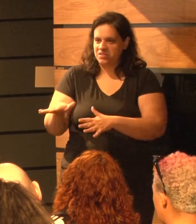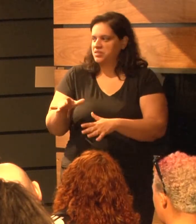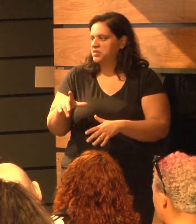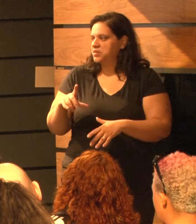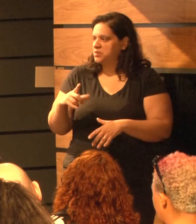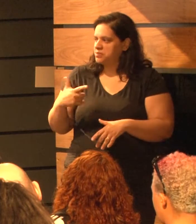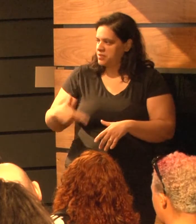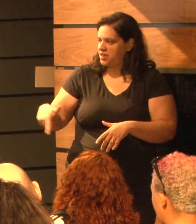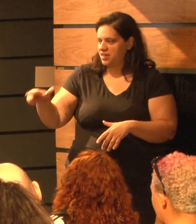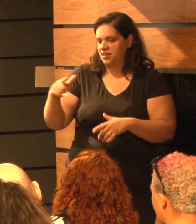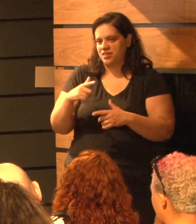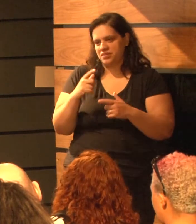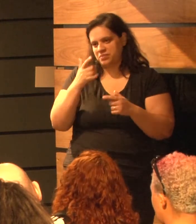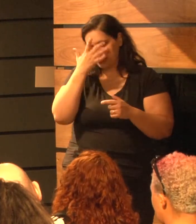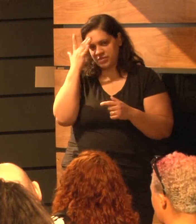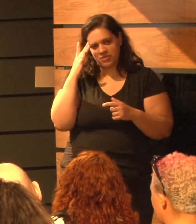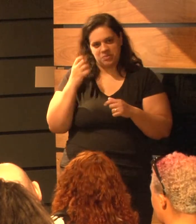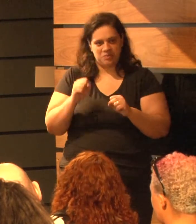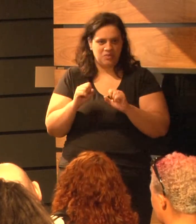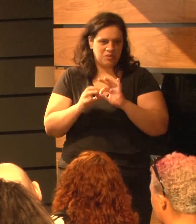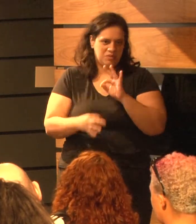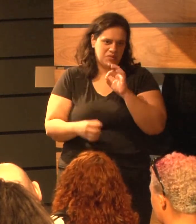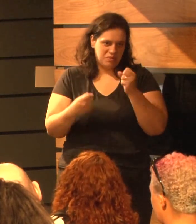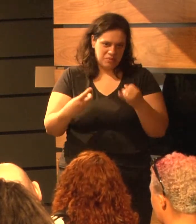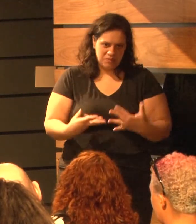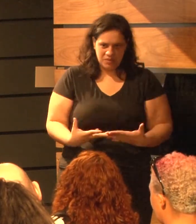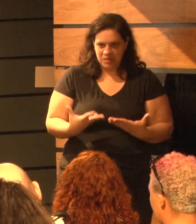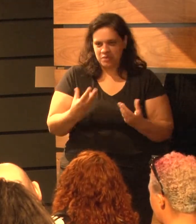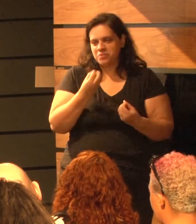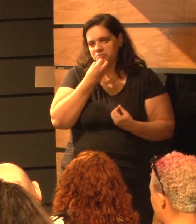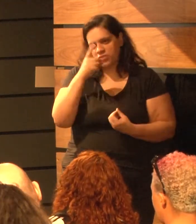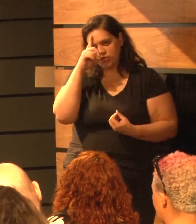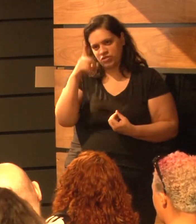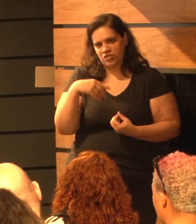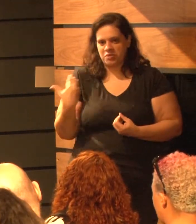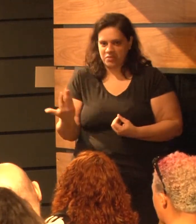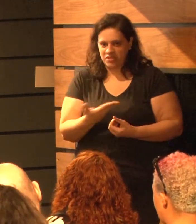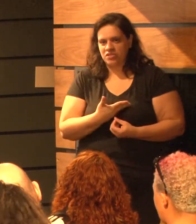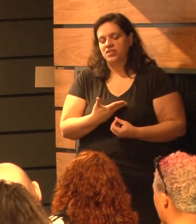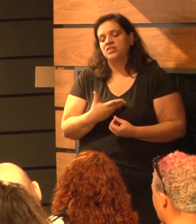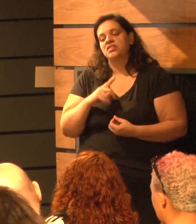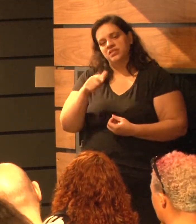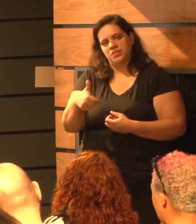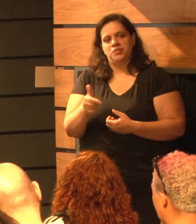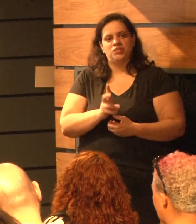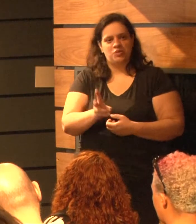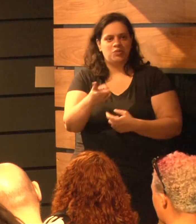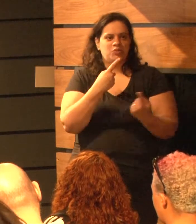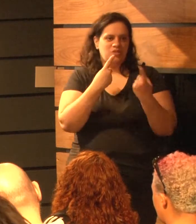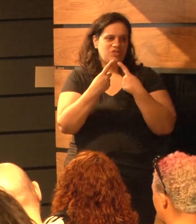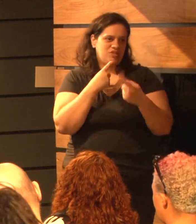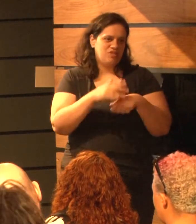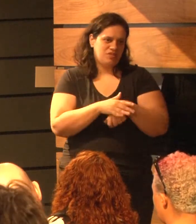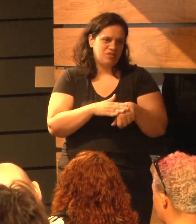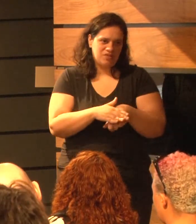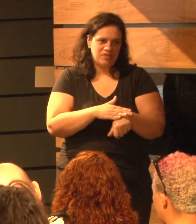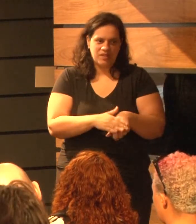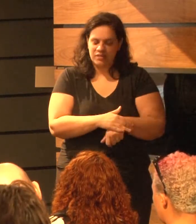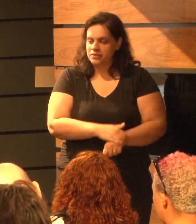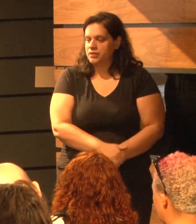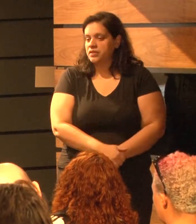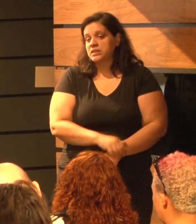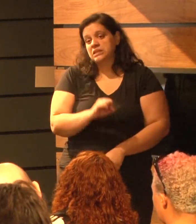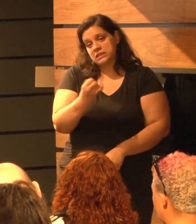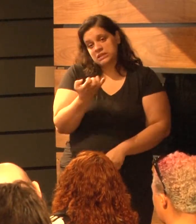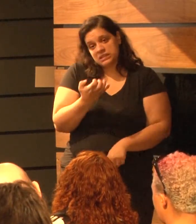turma maior poder falar um pouquinho mais. Gente, bom dia para nós e depois a gente continua conversando um pouquinho mais ali.